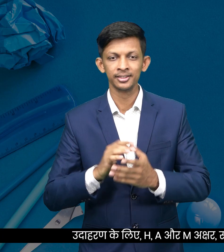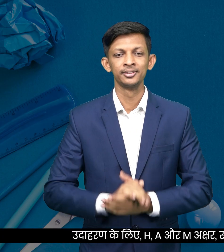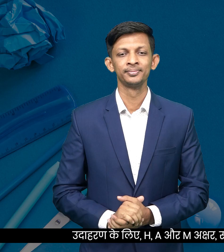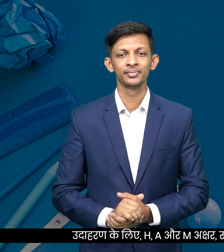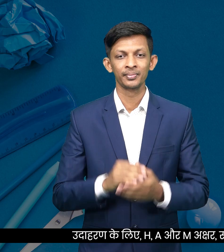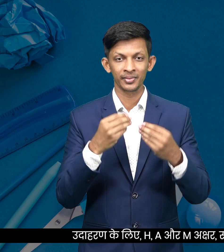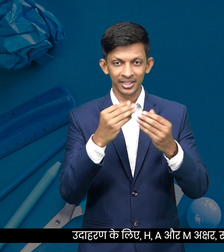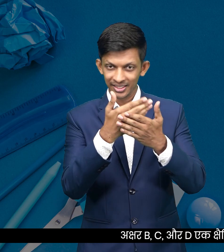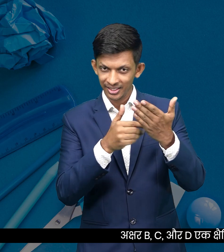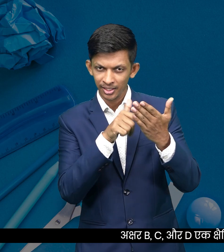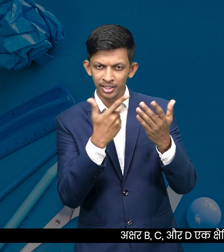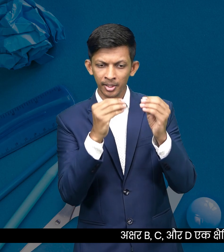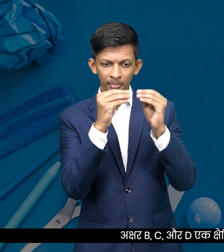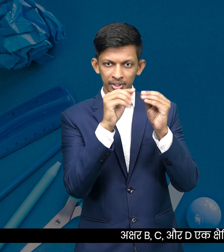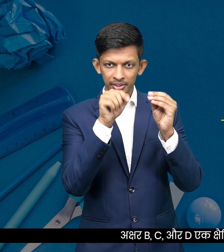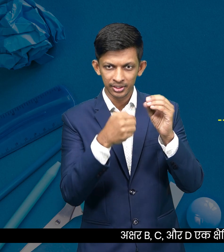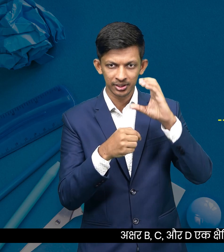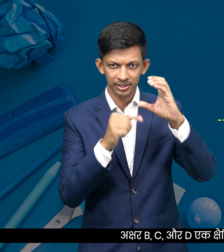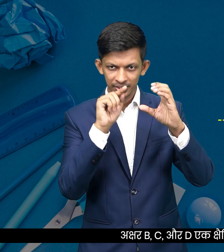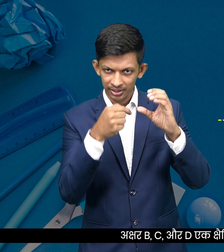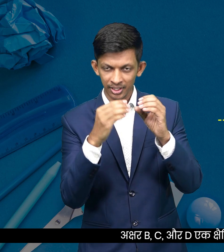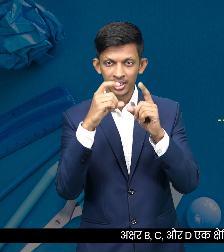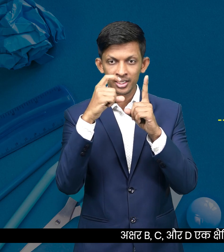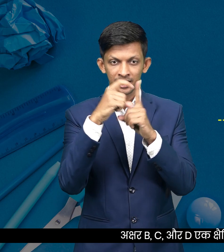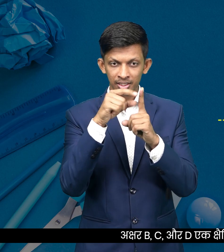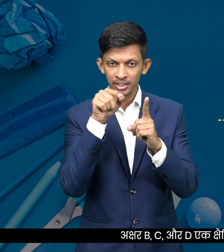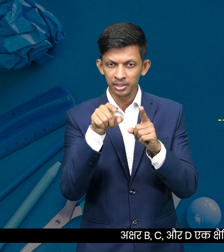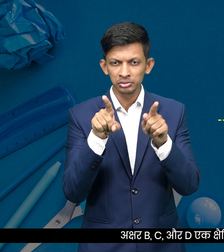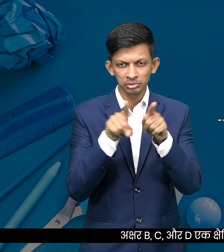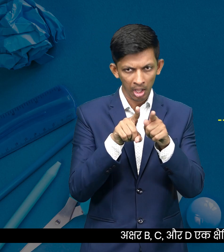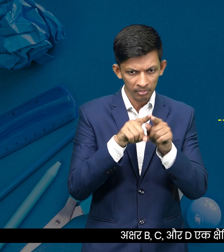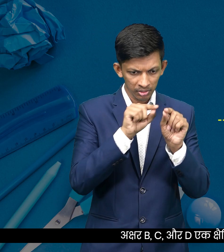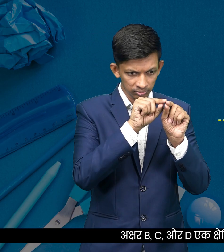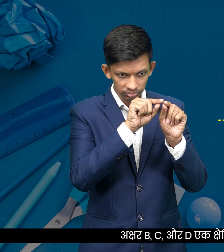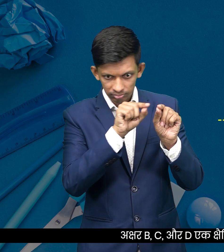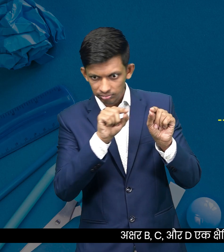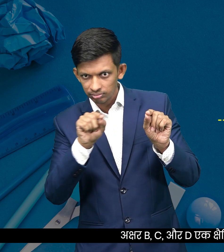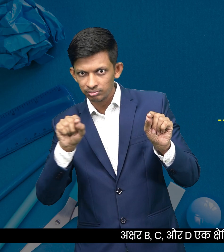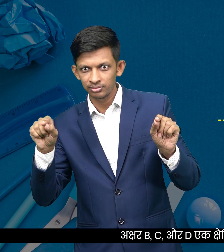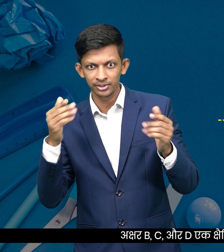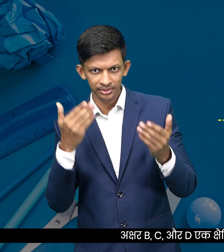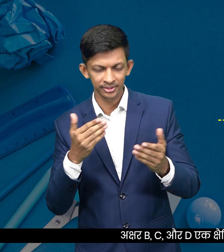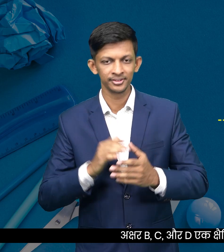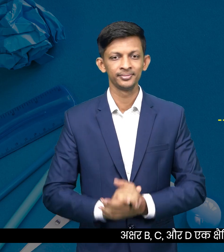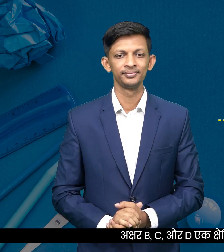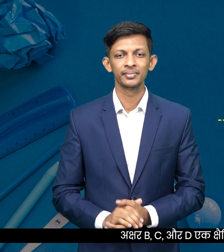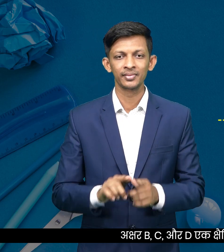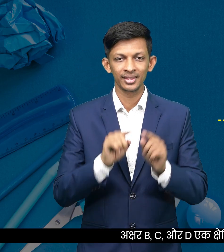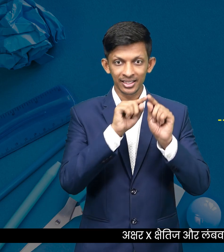हैं। अक्षर B, C और D एक क्षैतिज रेखा के साथ समान हैं।